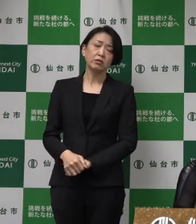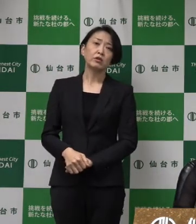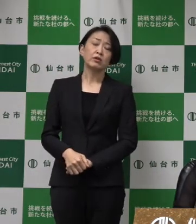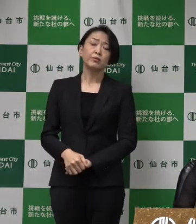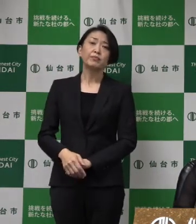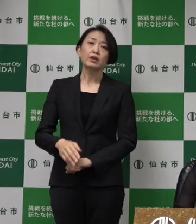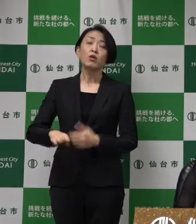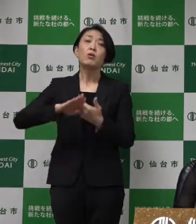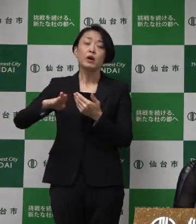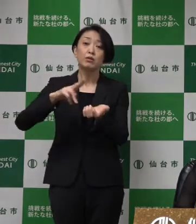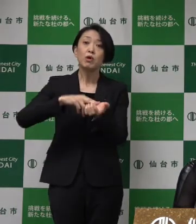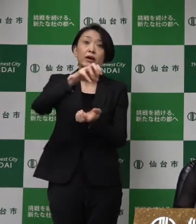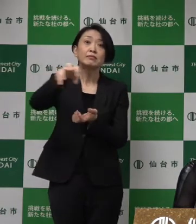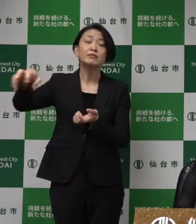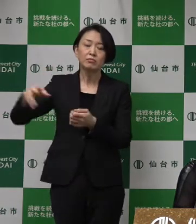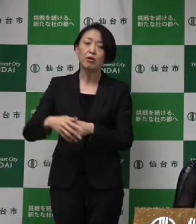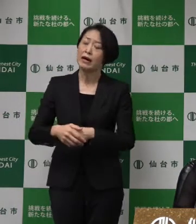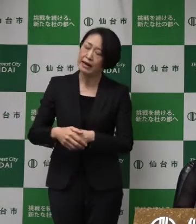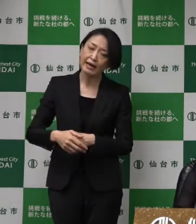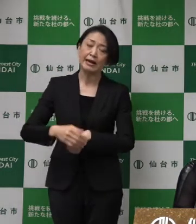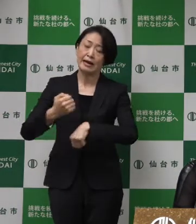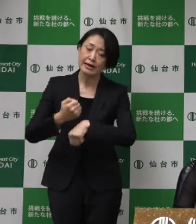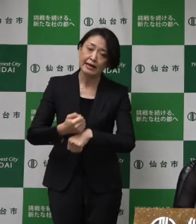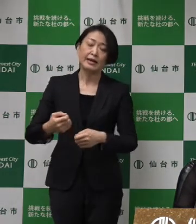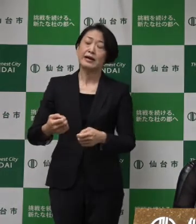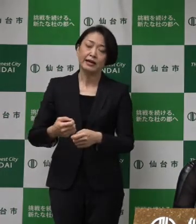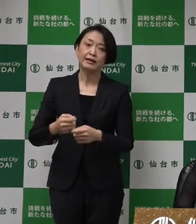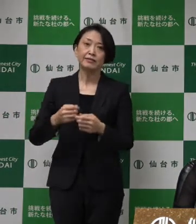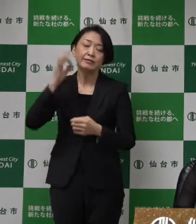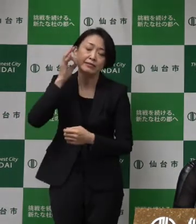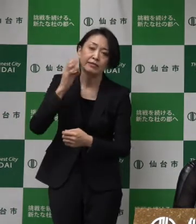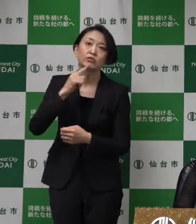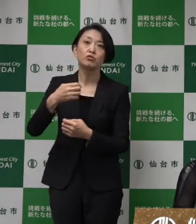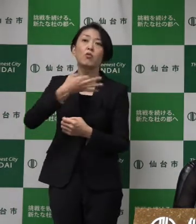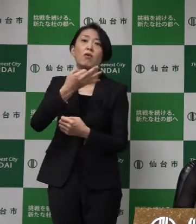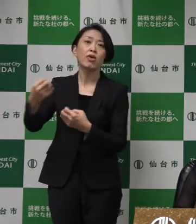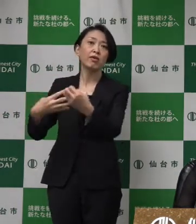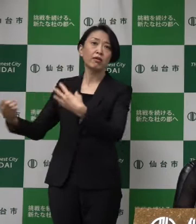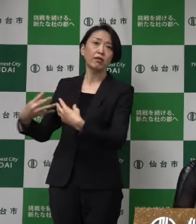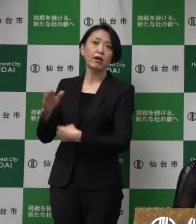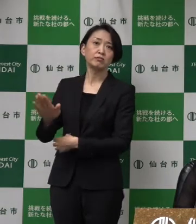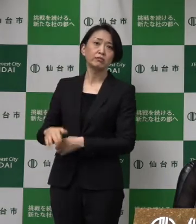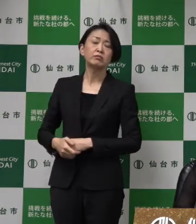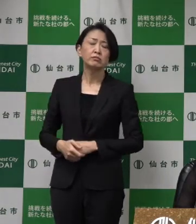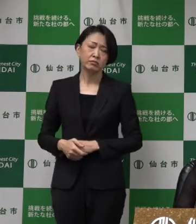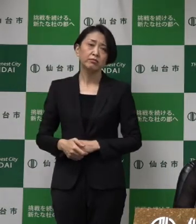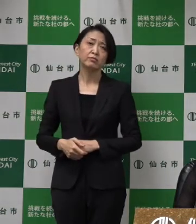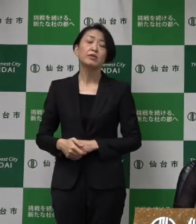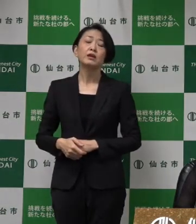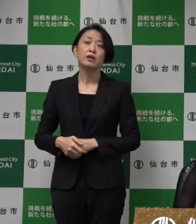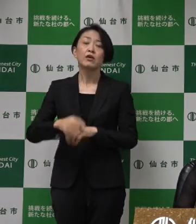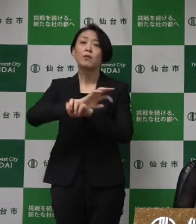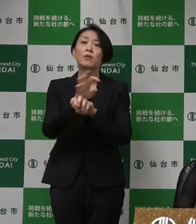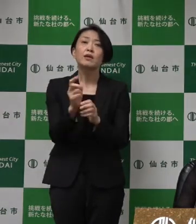常に厳しい現状にあるとの声が届いております。医療が逼迫し、新型コロナウイルス感染症に